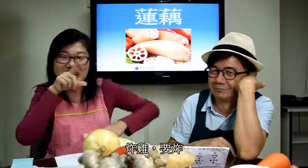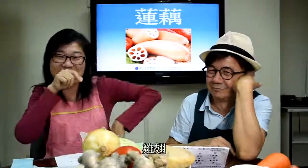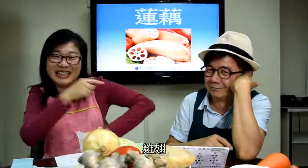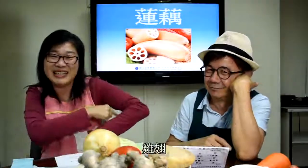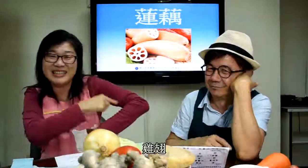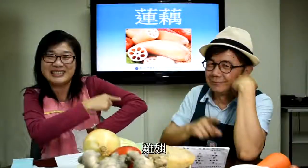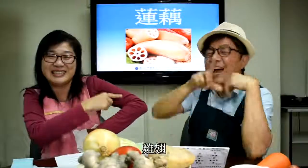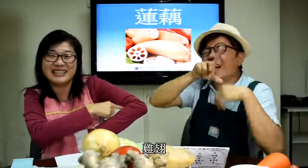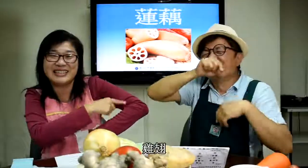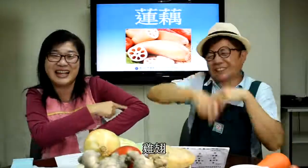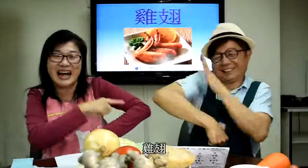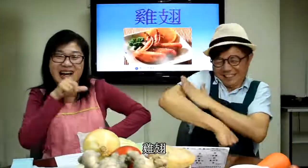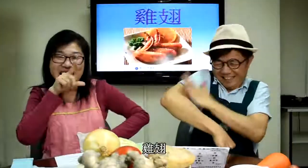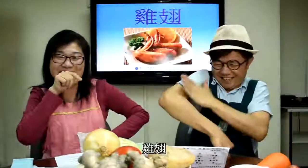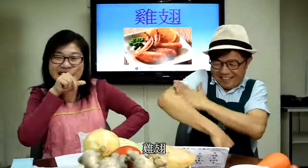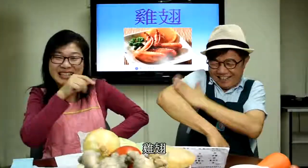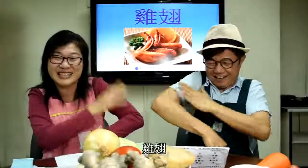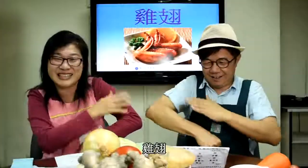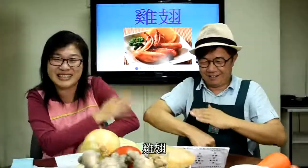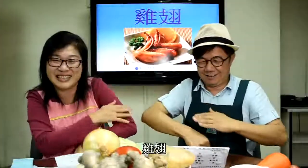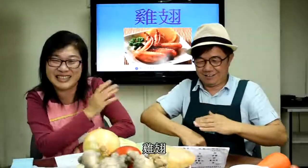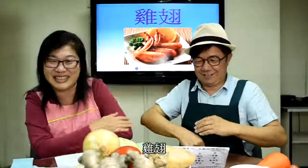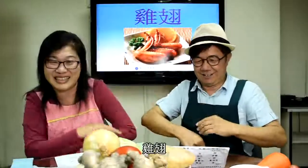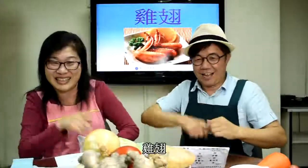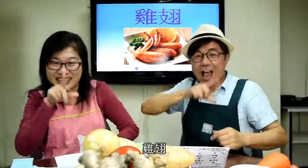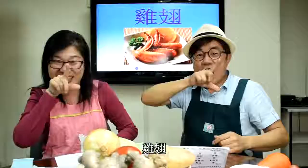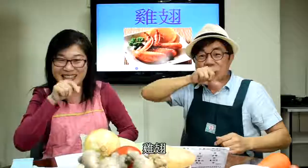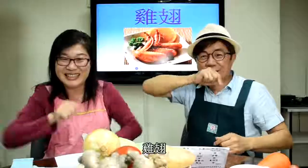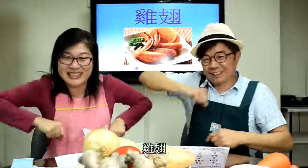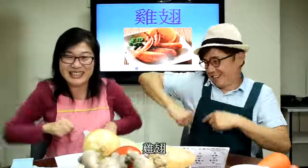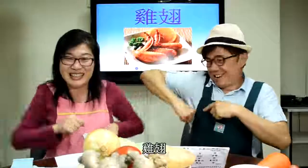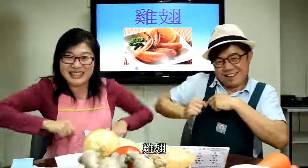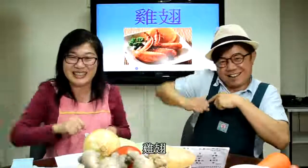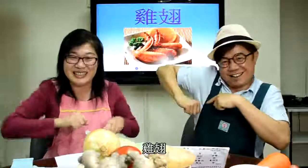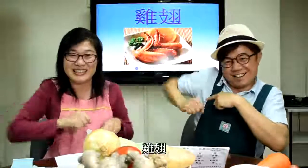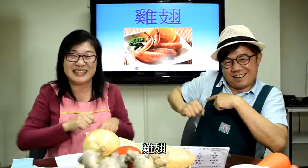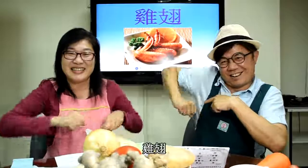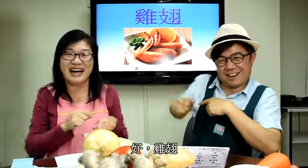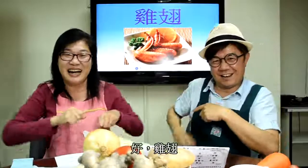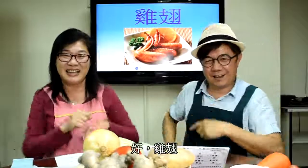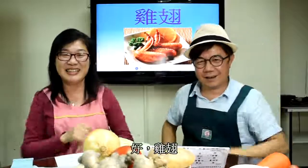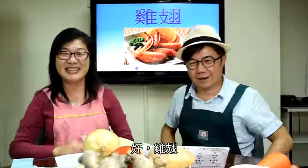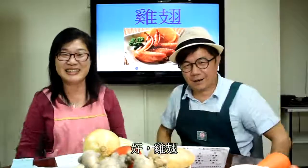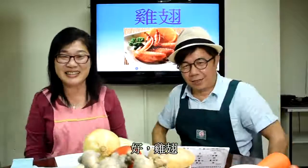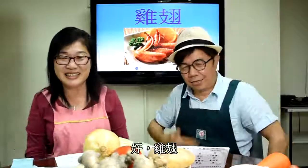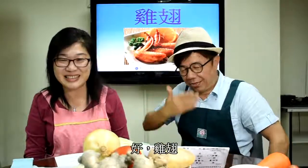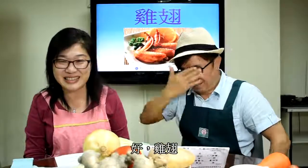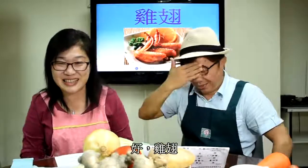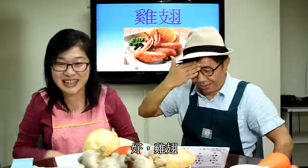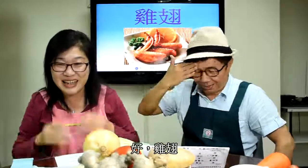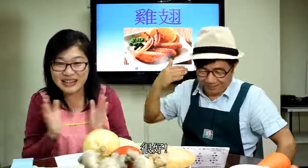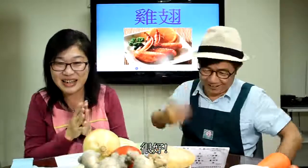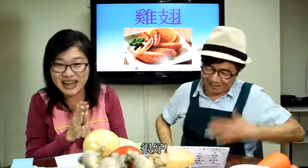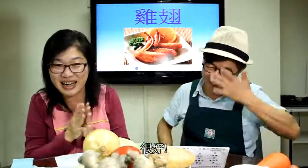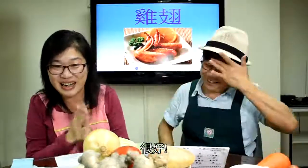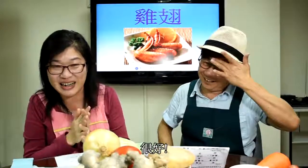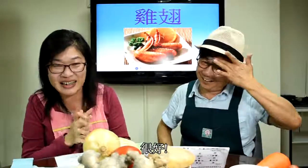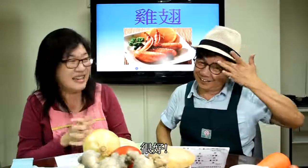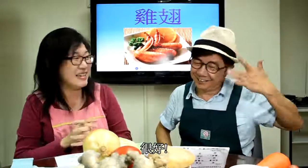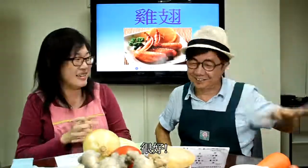鸡翅，鸡翅，鸡翅，好，鸡翅，很好，